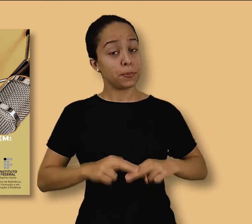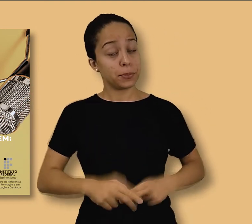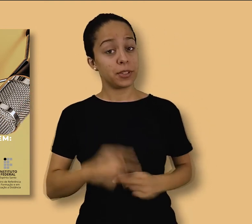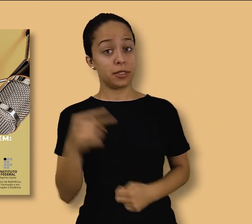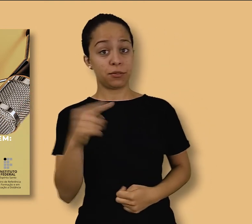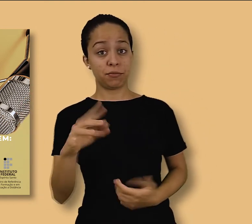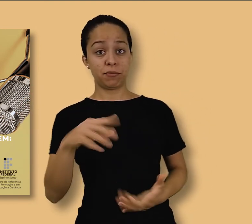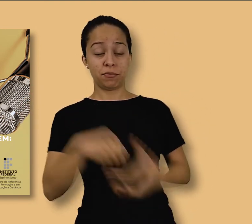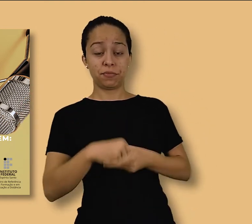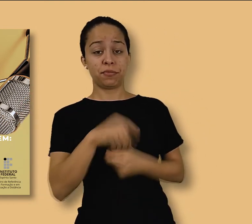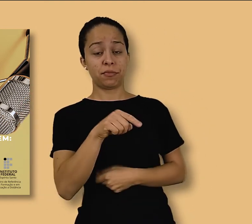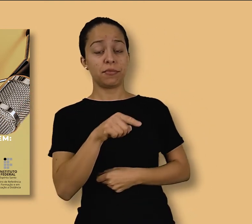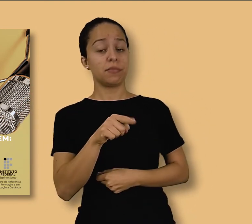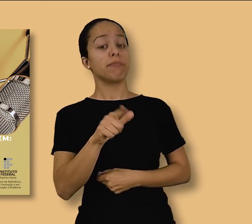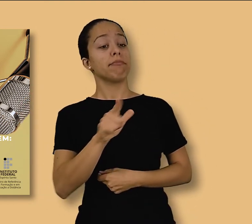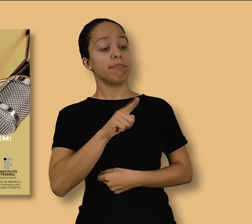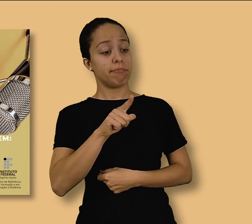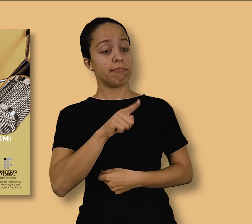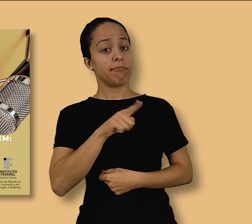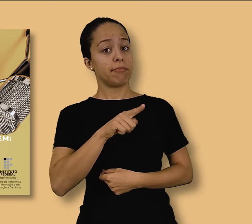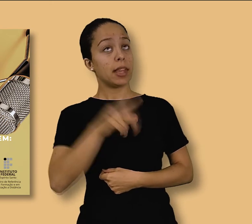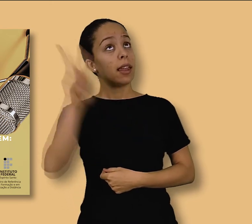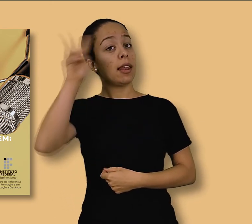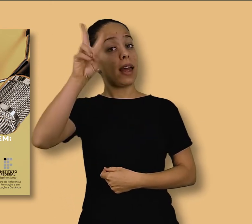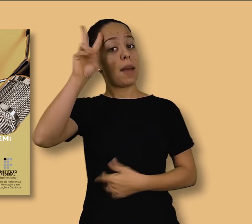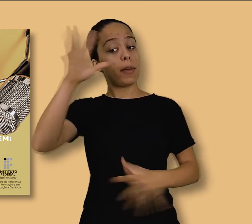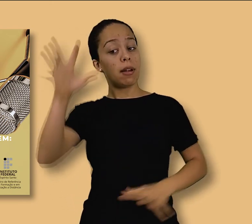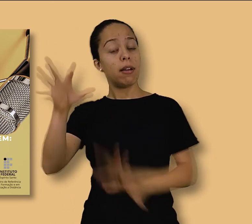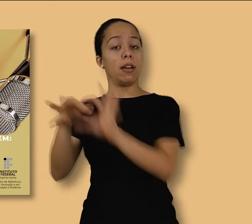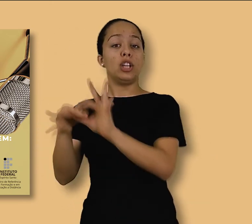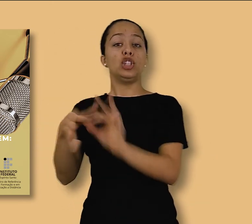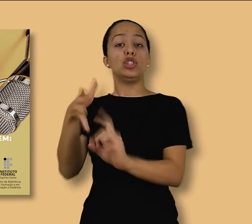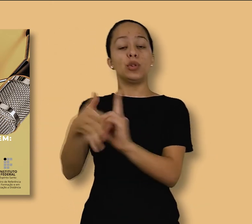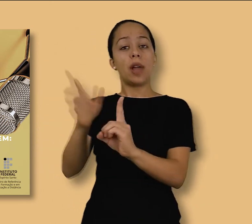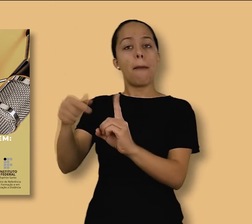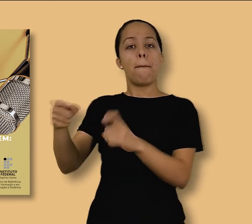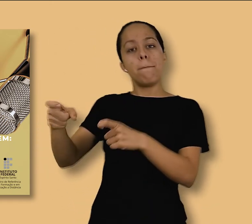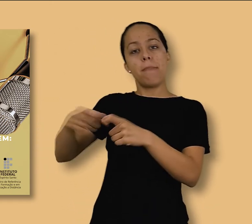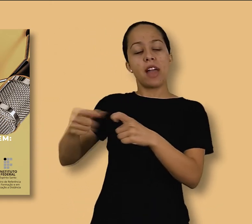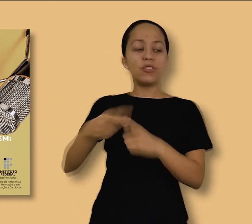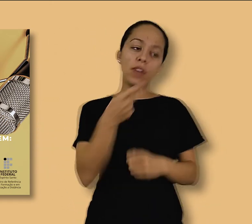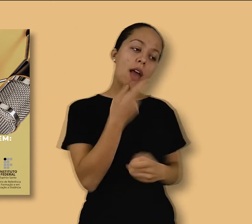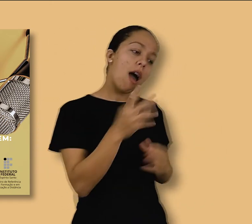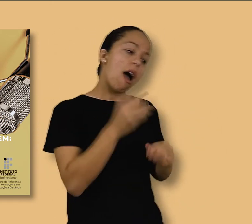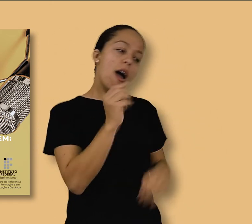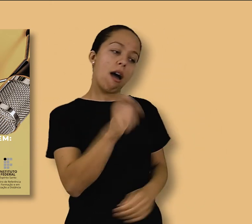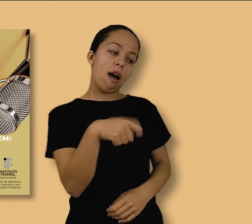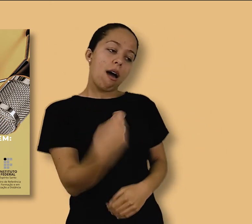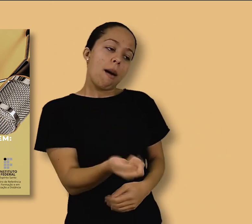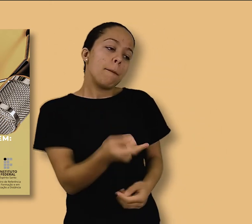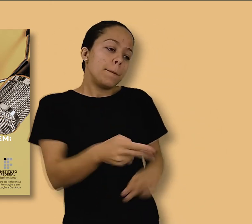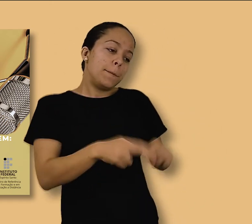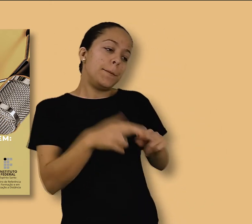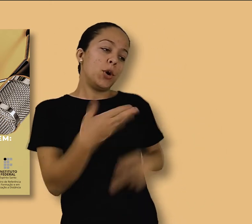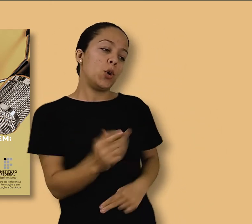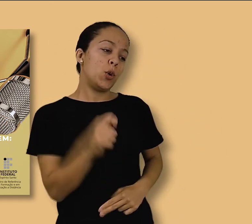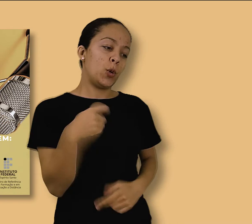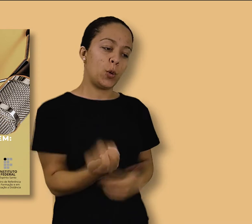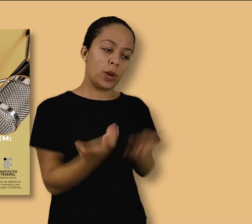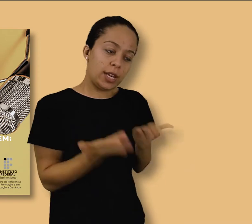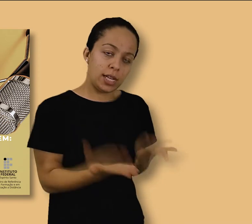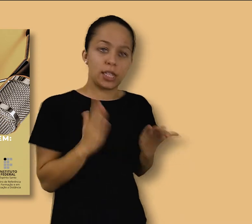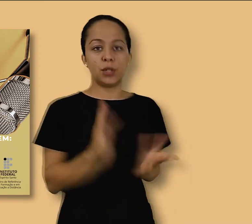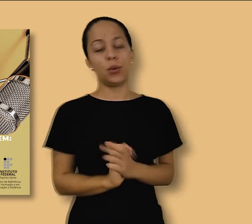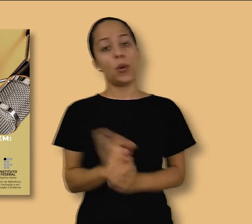que são construídas Com base no discurso médico no discurso biológico ou no